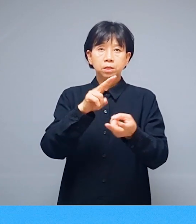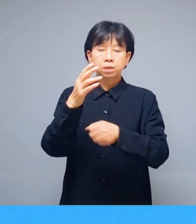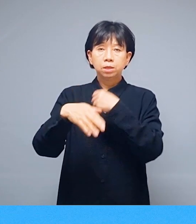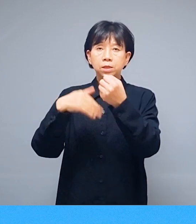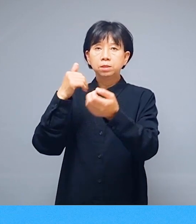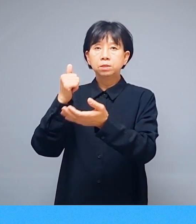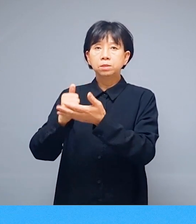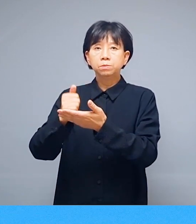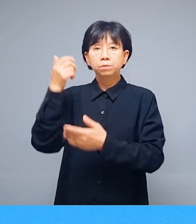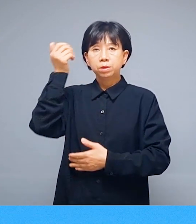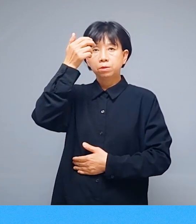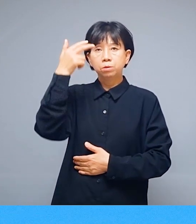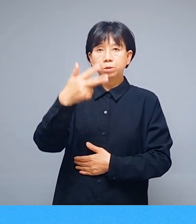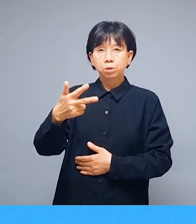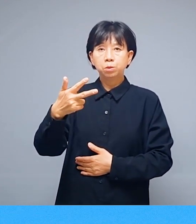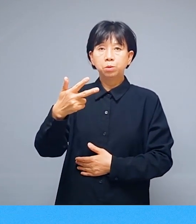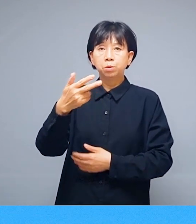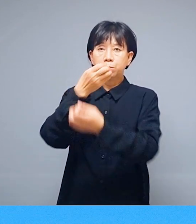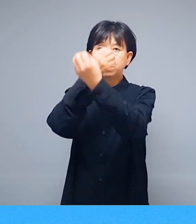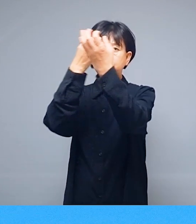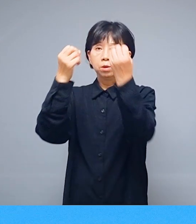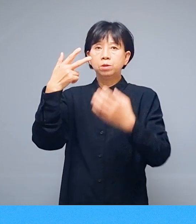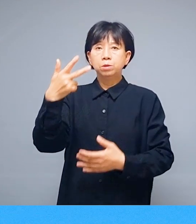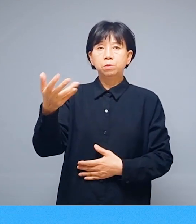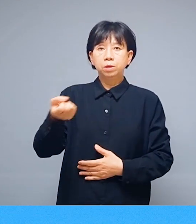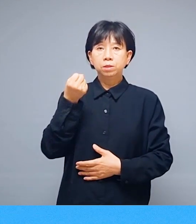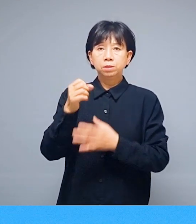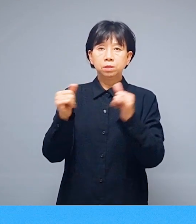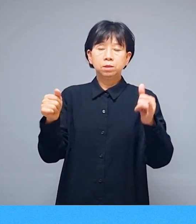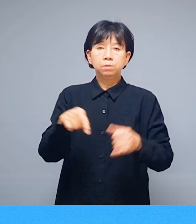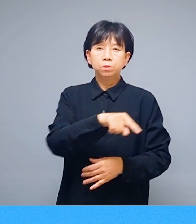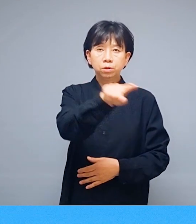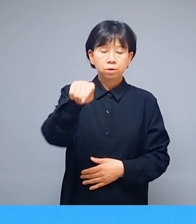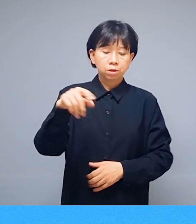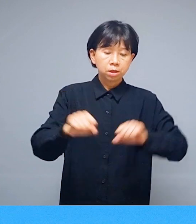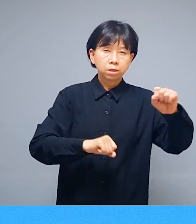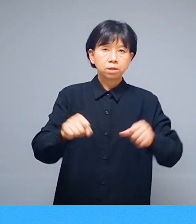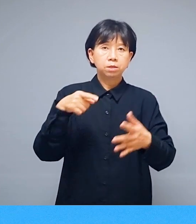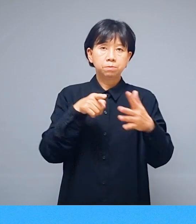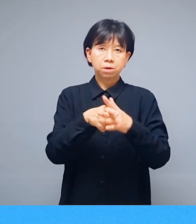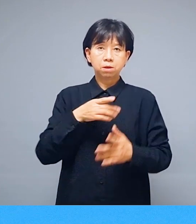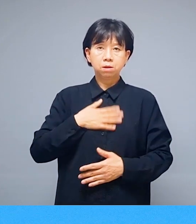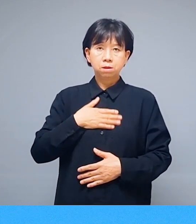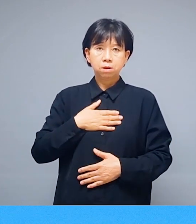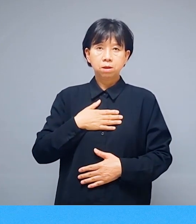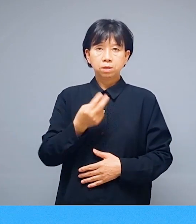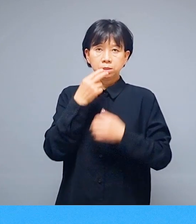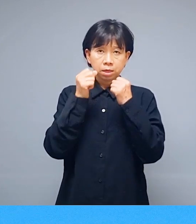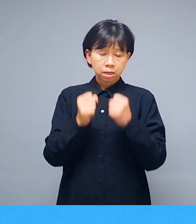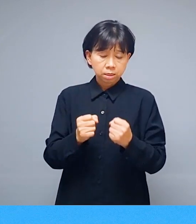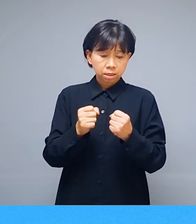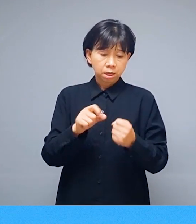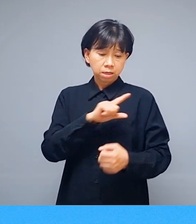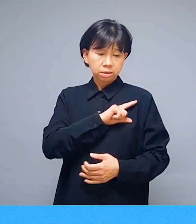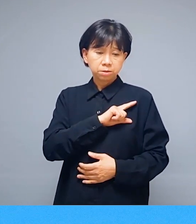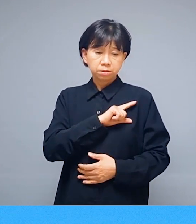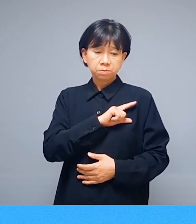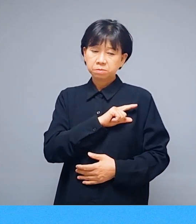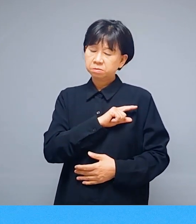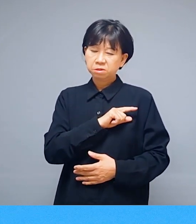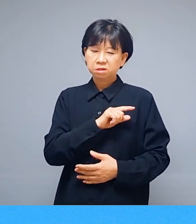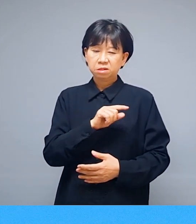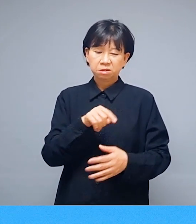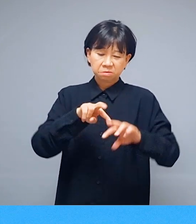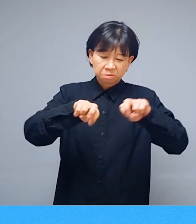7 뼈를 가지신 이가 이르시되 내가 내 행위를 아노니 내가 살았다 하는 이름은 가졌으나 죽은 자로다.